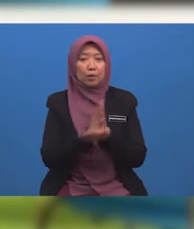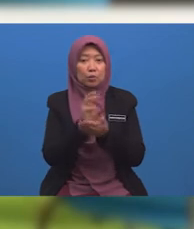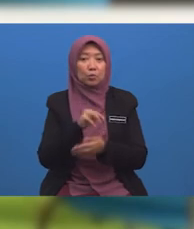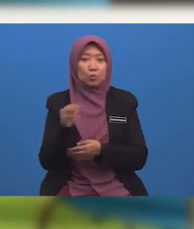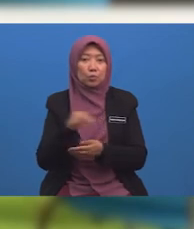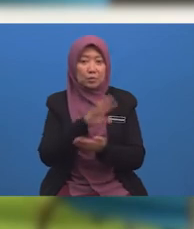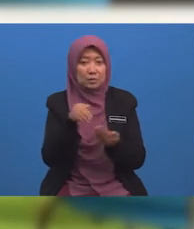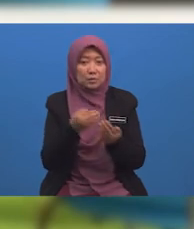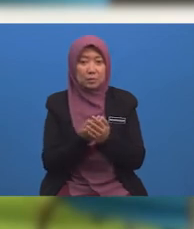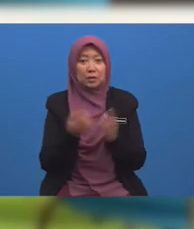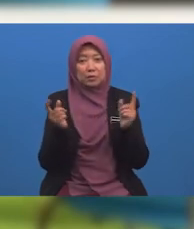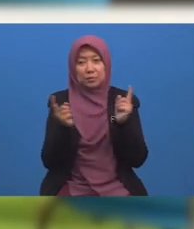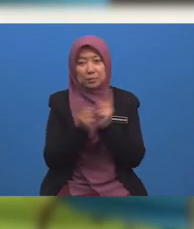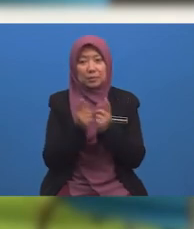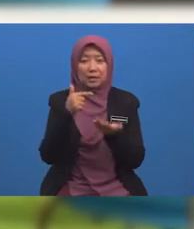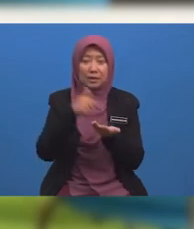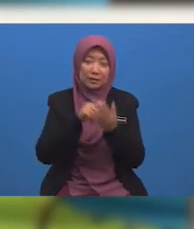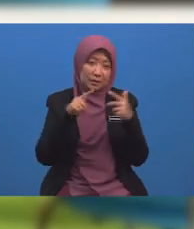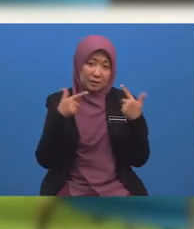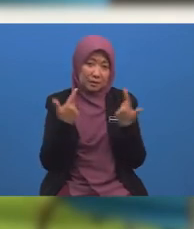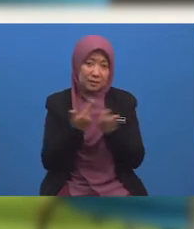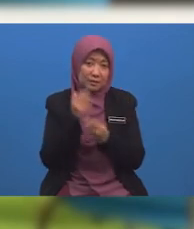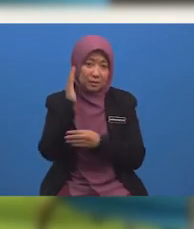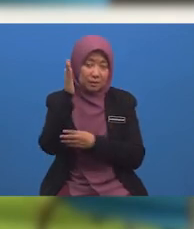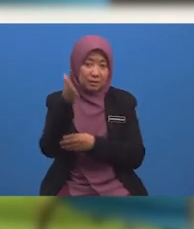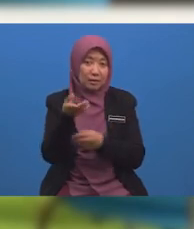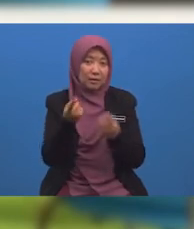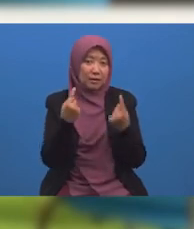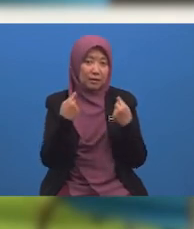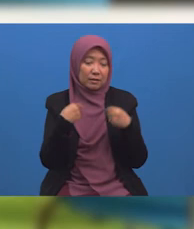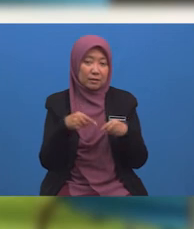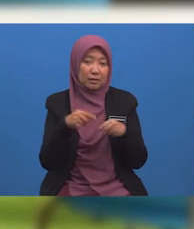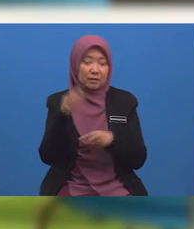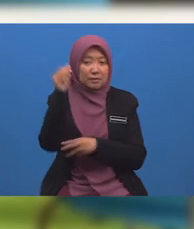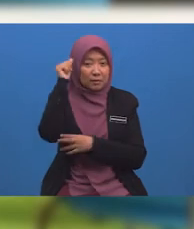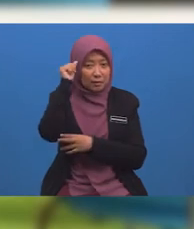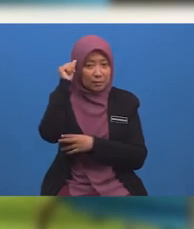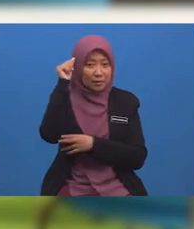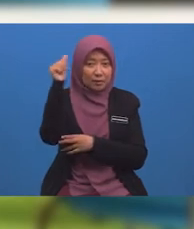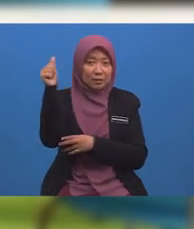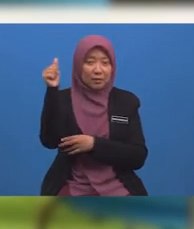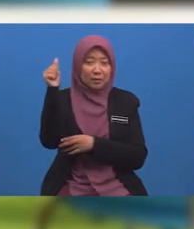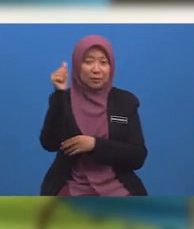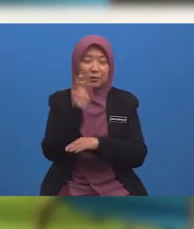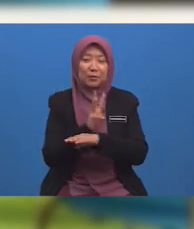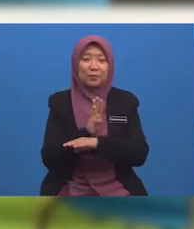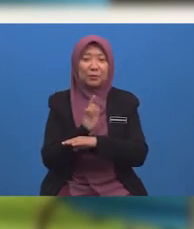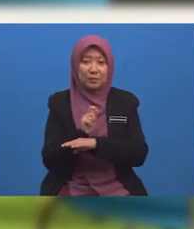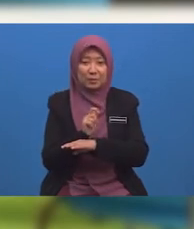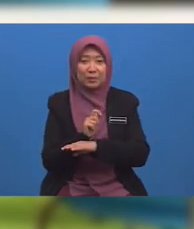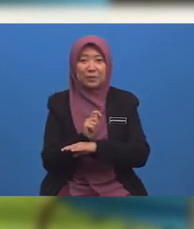semua. Jumpa lagi di kelas akan datang. Assalamualaikum